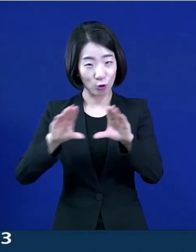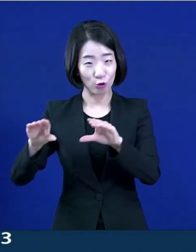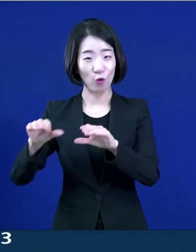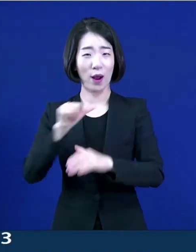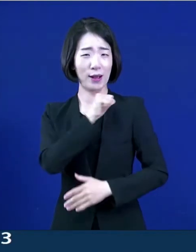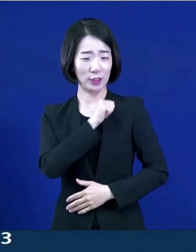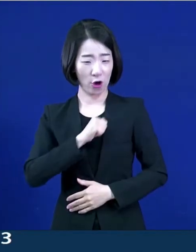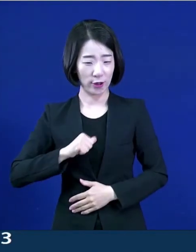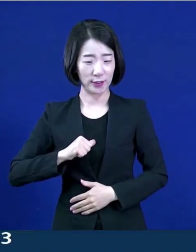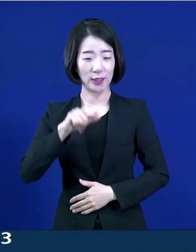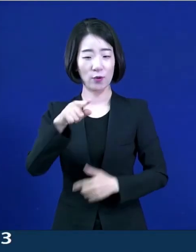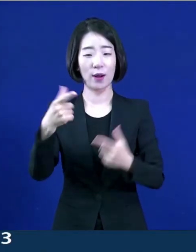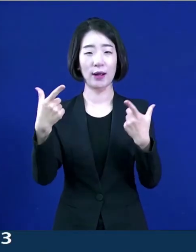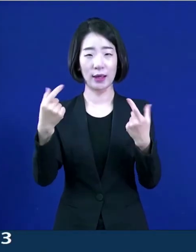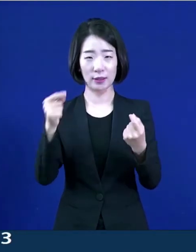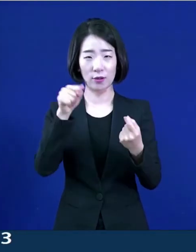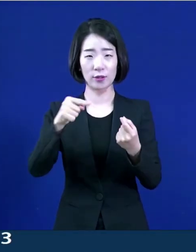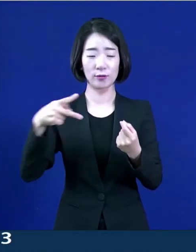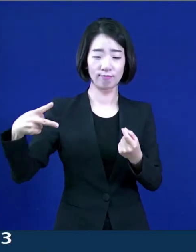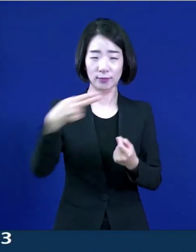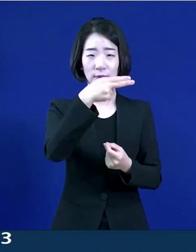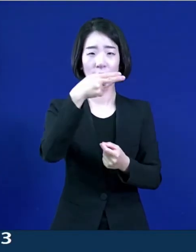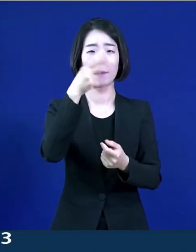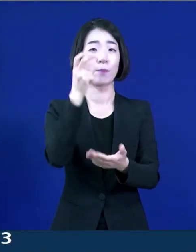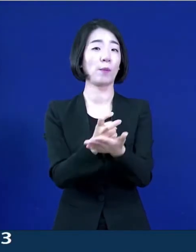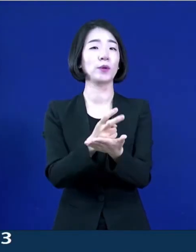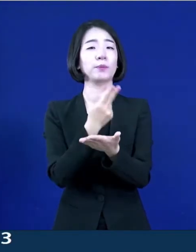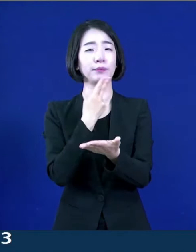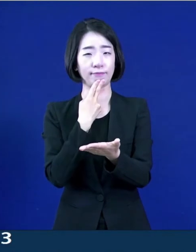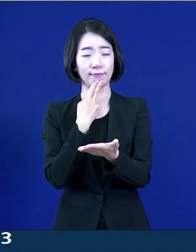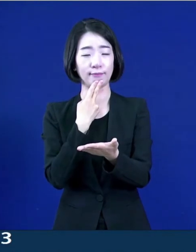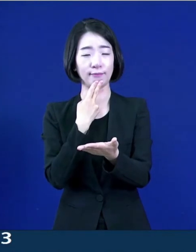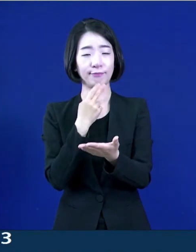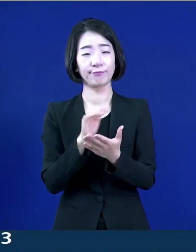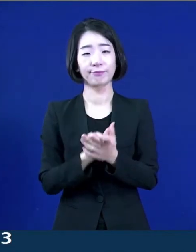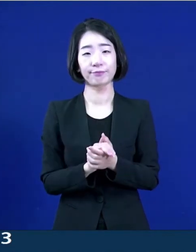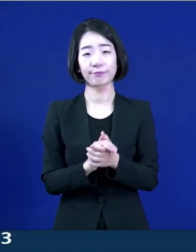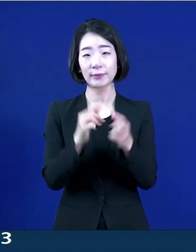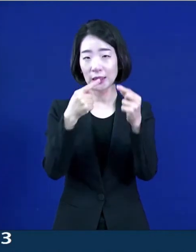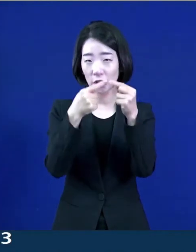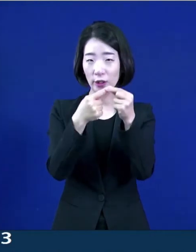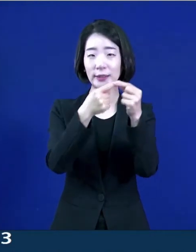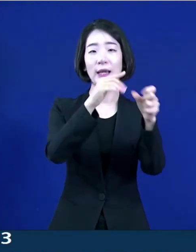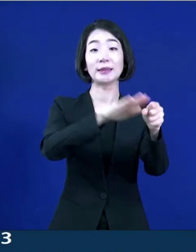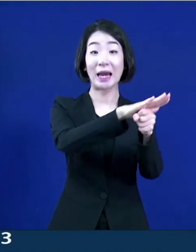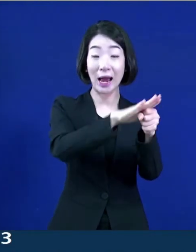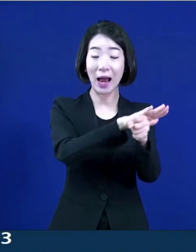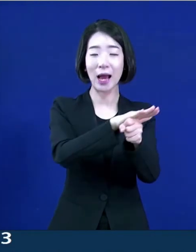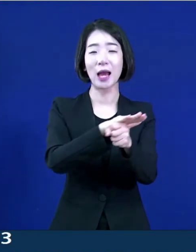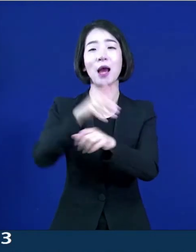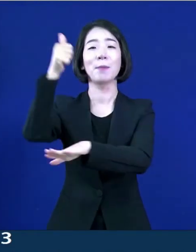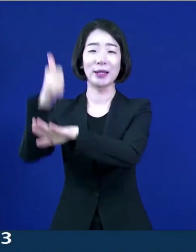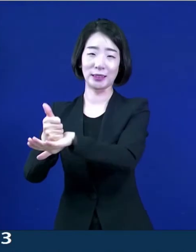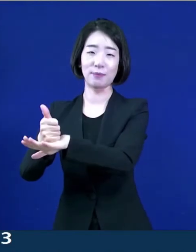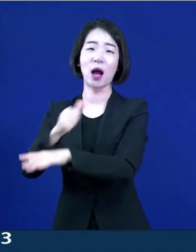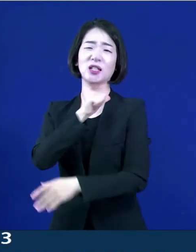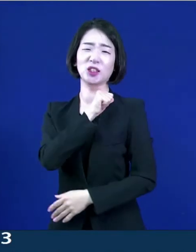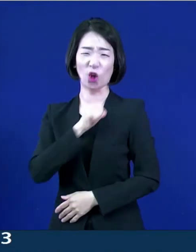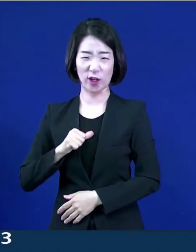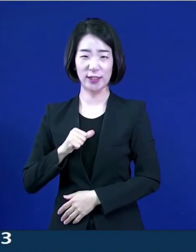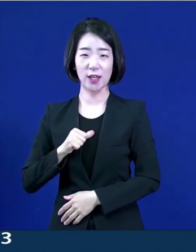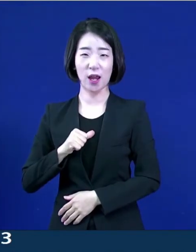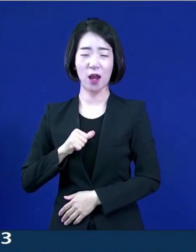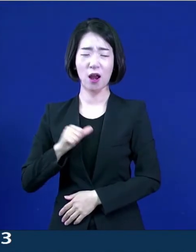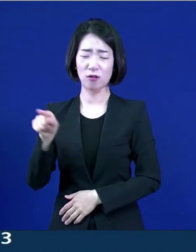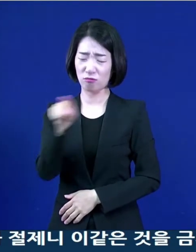금지할 법이 없느니라. 성령의 9가지 열매 중에 첫째 사랑, 마지막 절제예요. 절제가